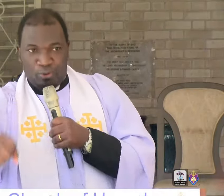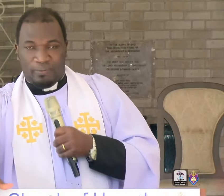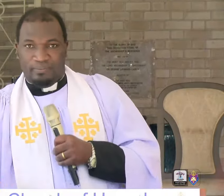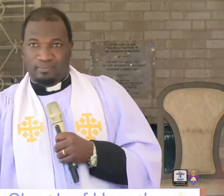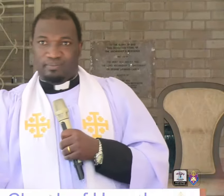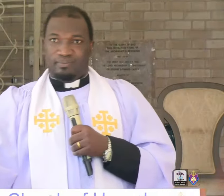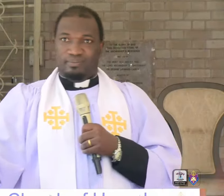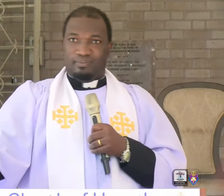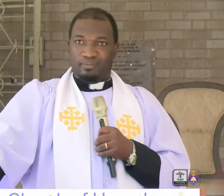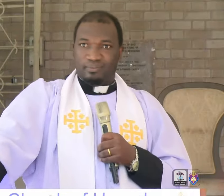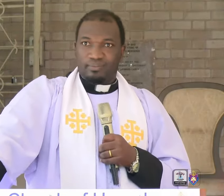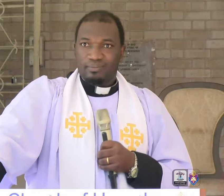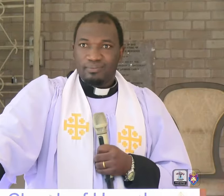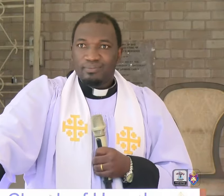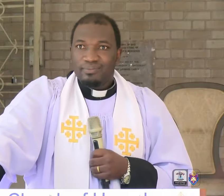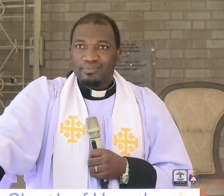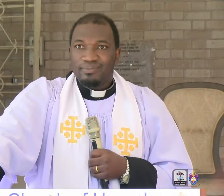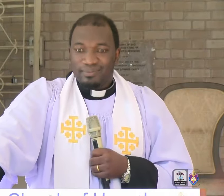Yesu.